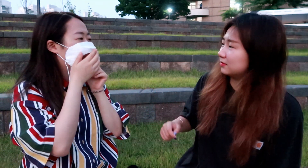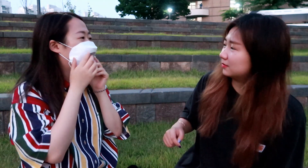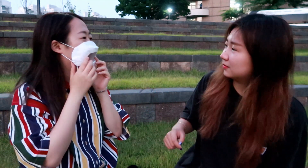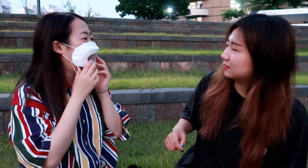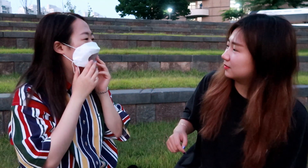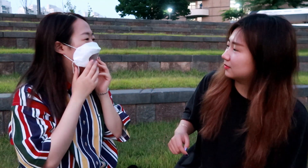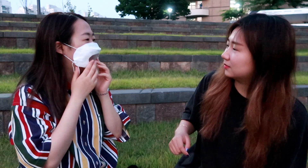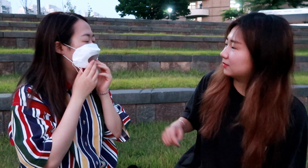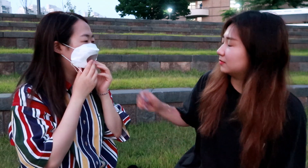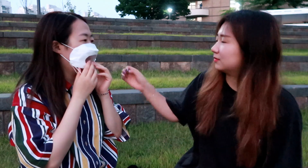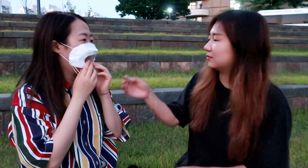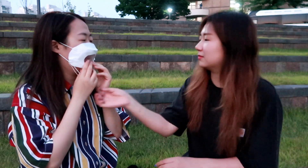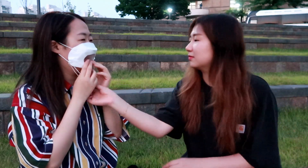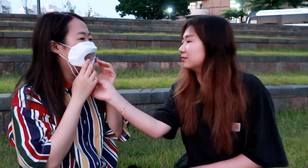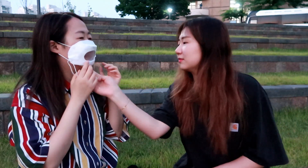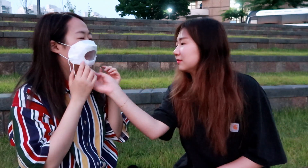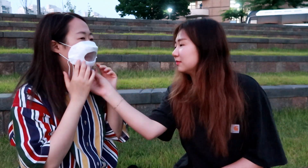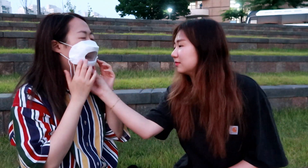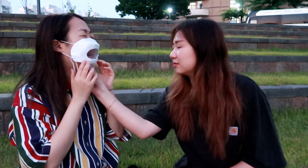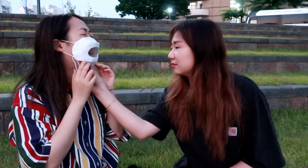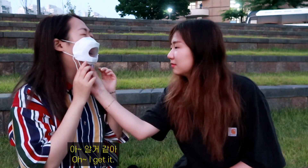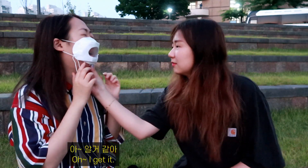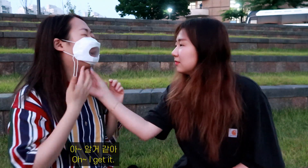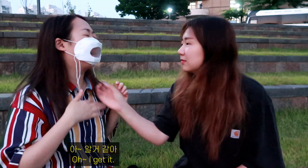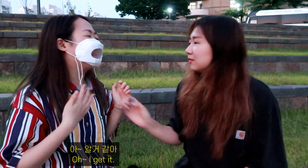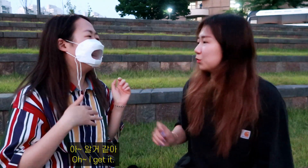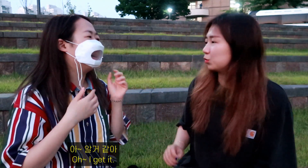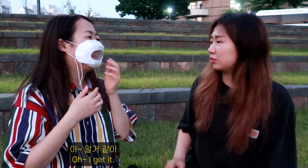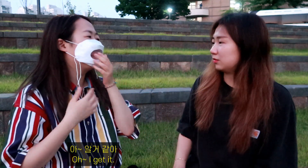누가 아냐? 아,